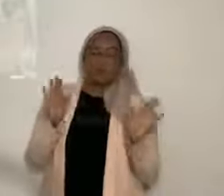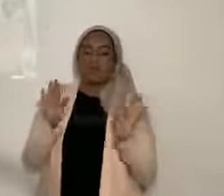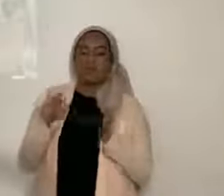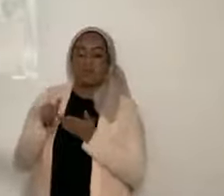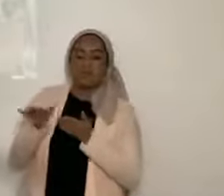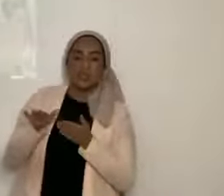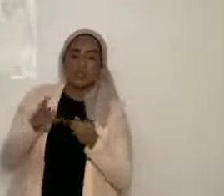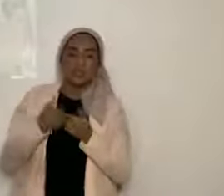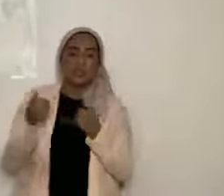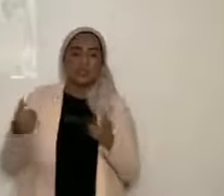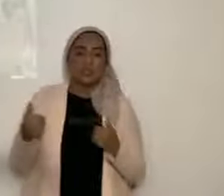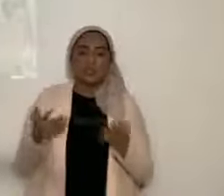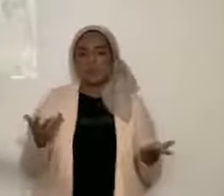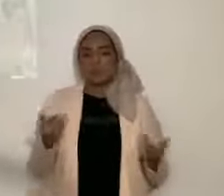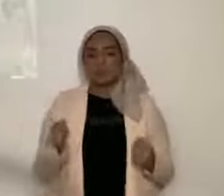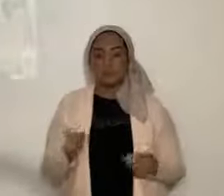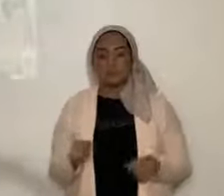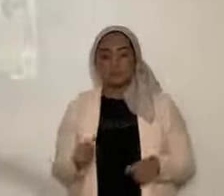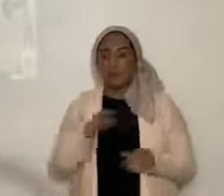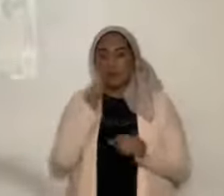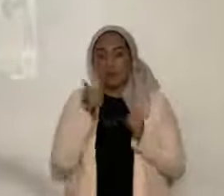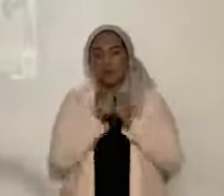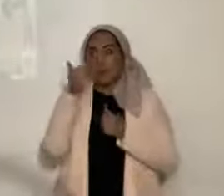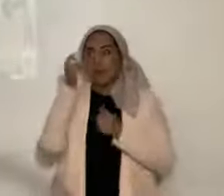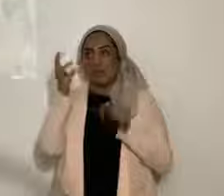nada. Pues menos con Yahshua.